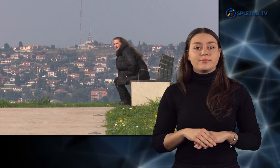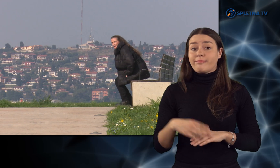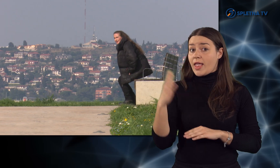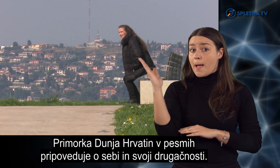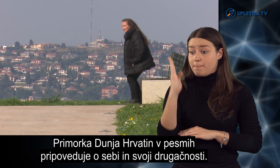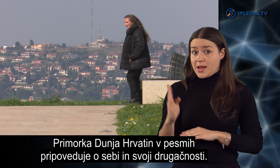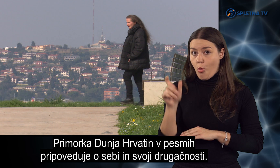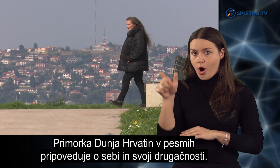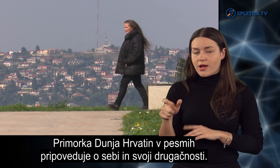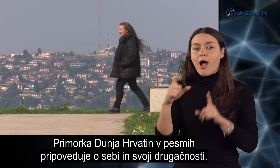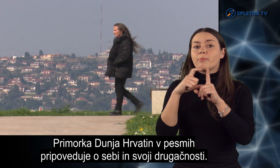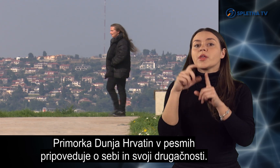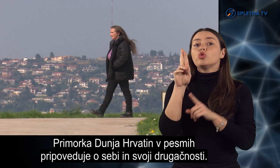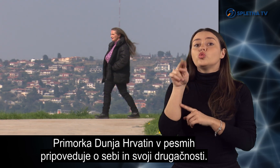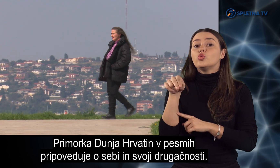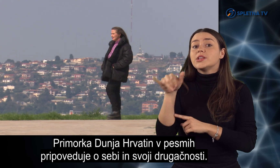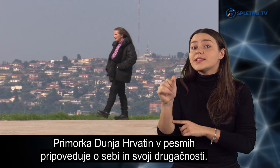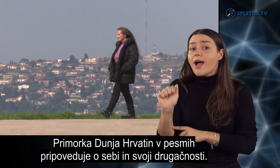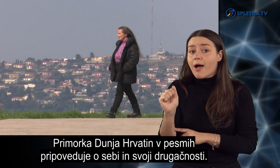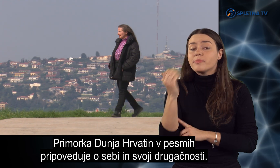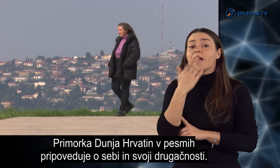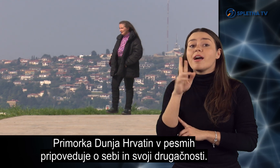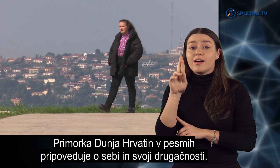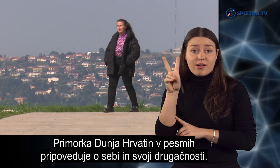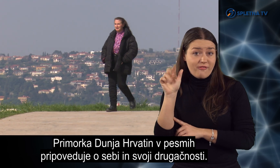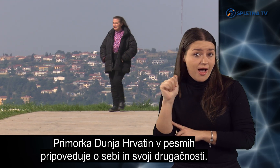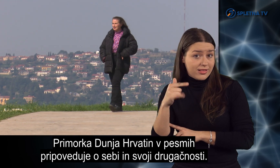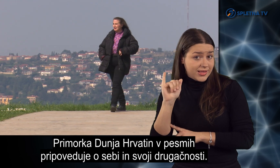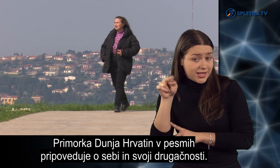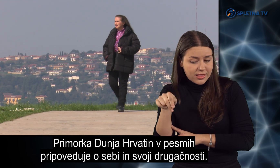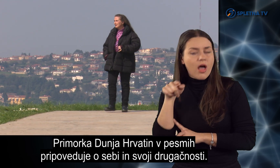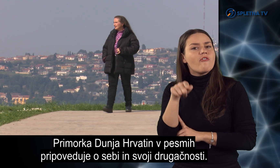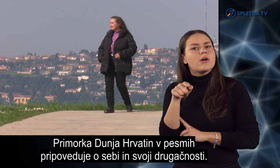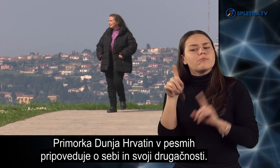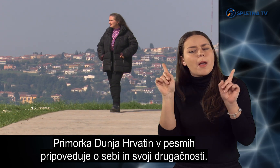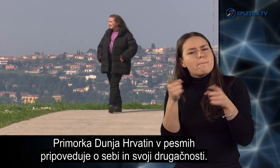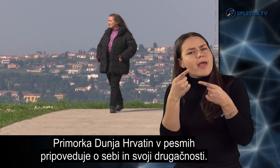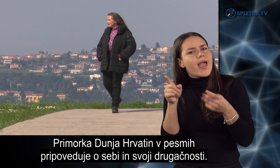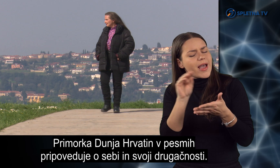Primorka Dunja Hrvatin v pesmih pripoveduje o sebi in svoji drugačnosti.